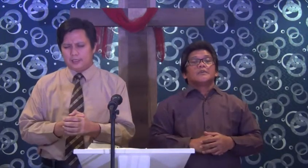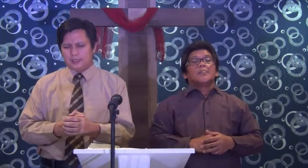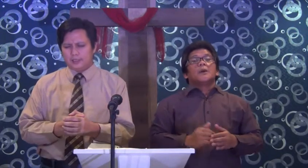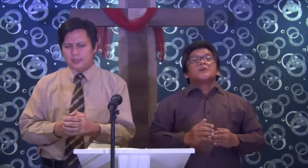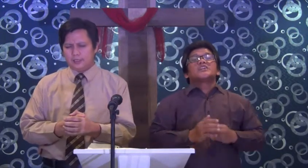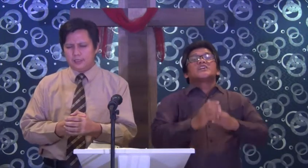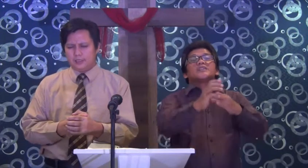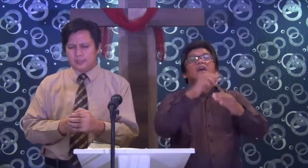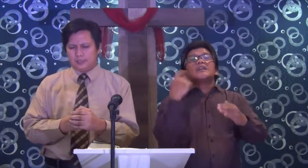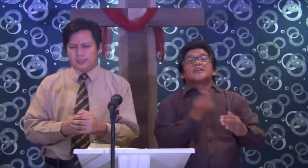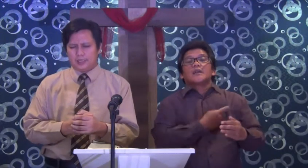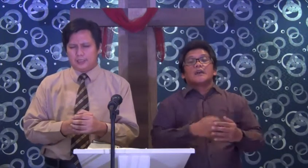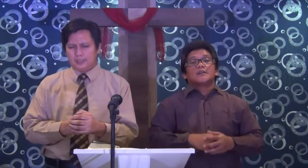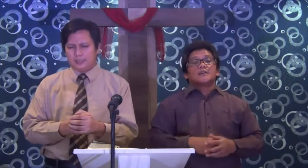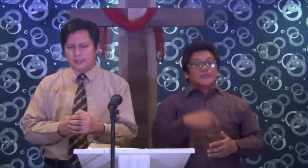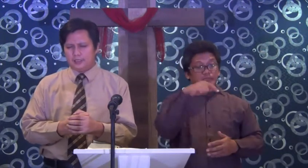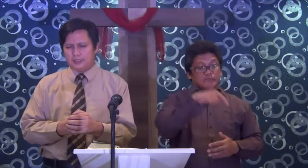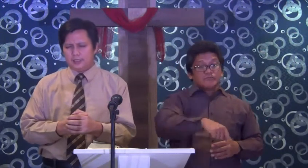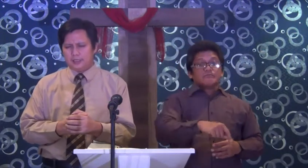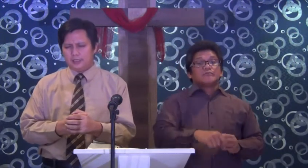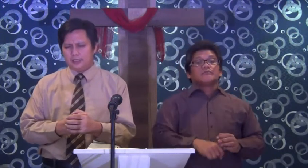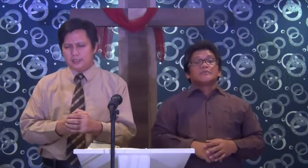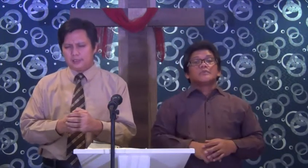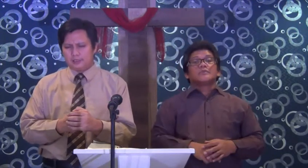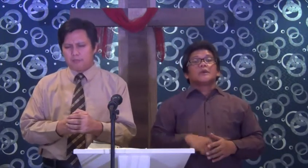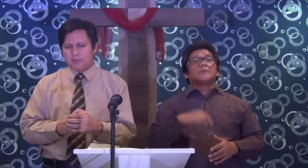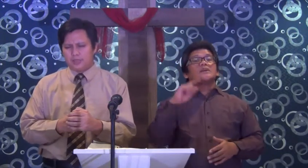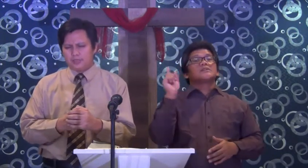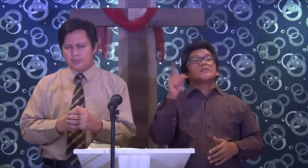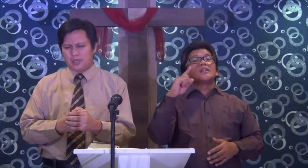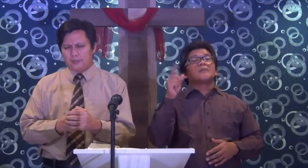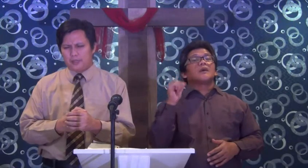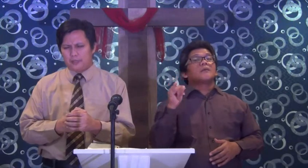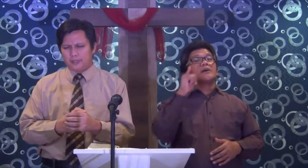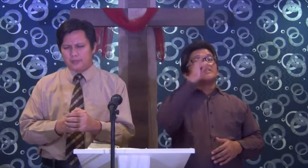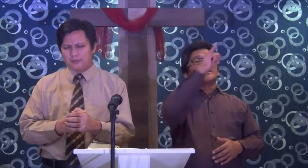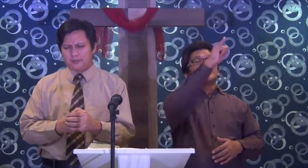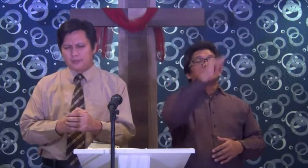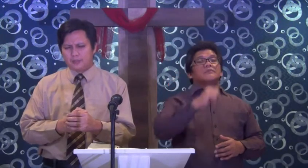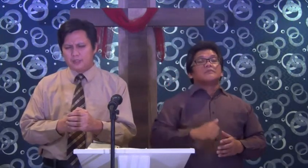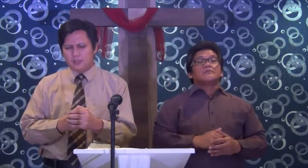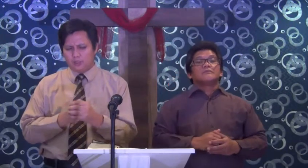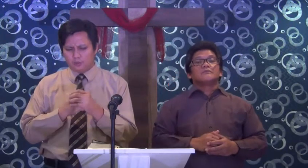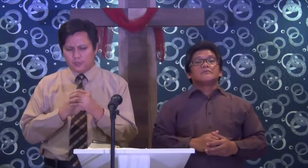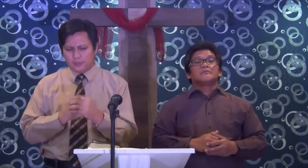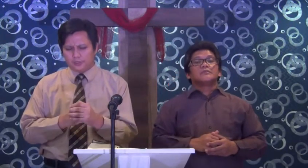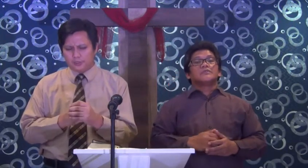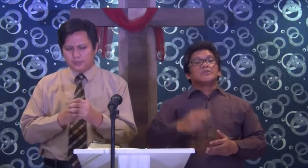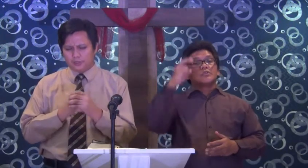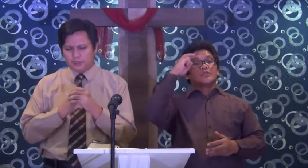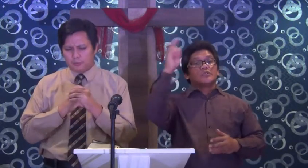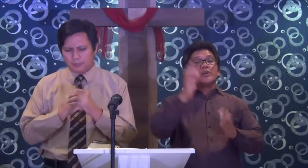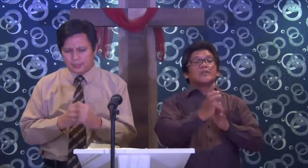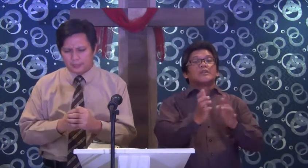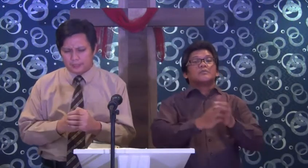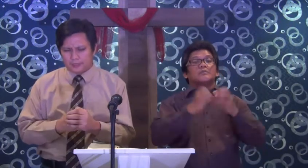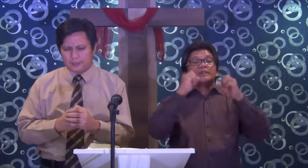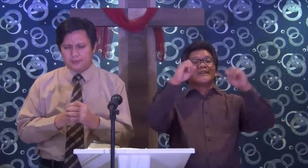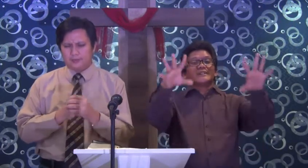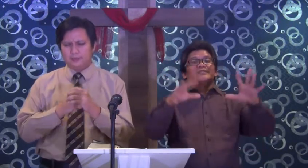menyertai kita dari saat ini sampai selama-lamanya. Tuhan Yesus